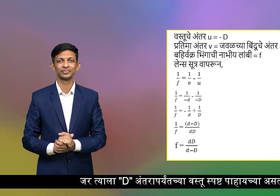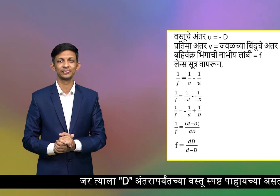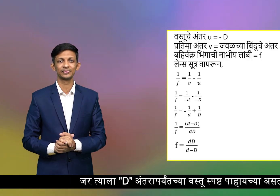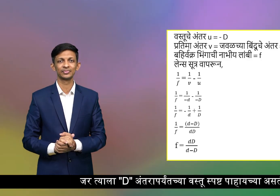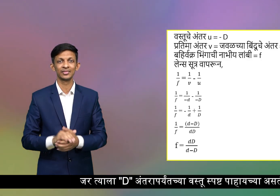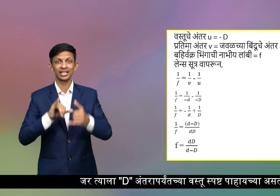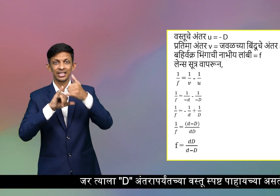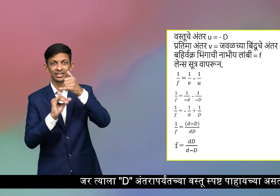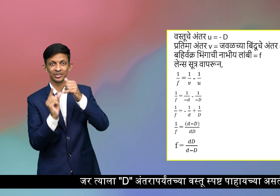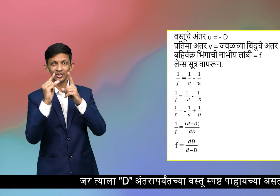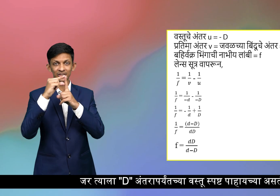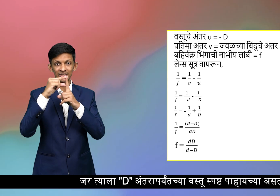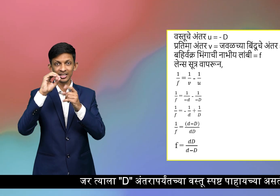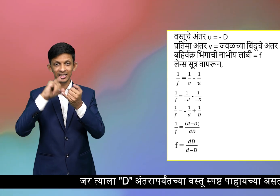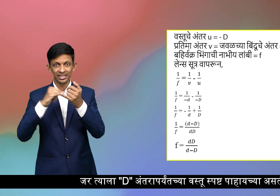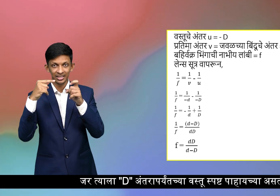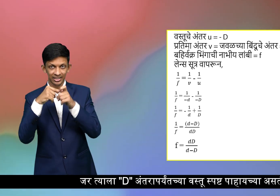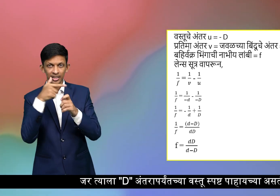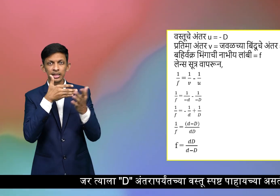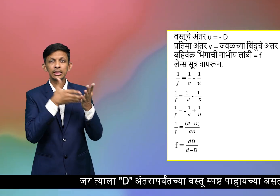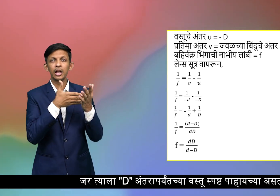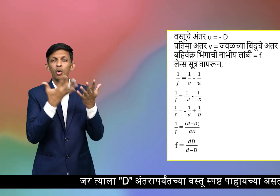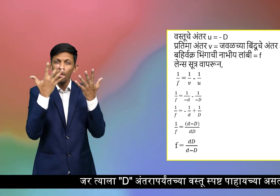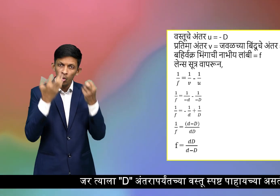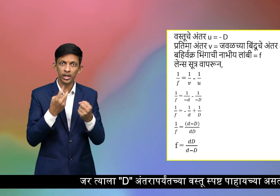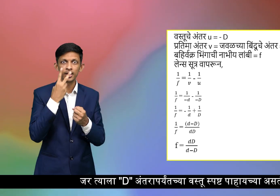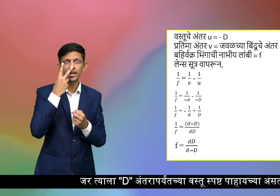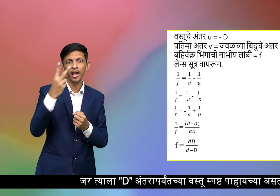जर त्याला D अंतरापर्यंतच्या वस्तू स्पष्ट पाहायच्या असतील तर